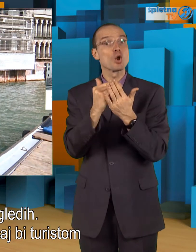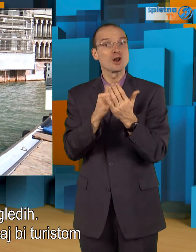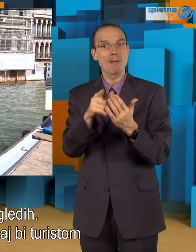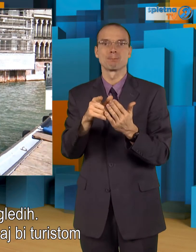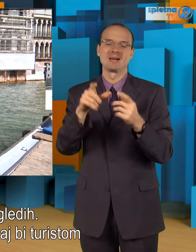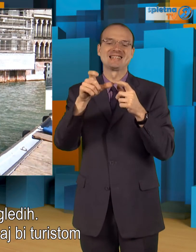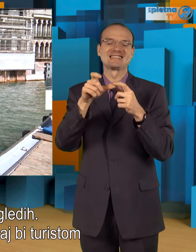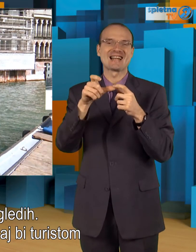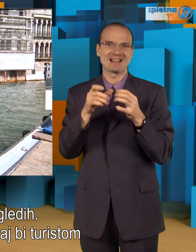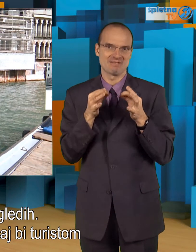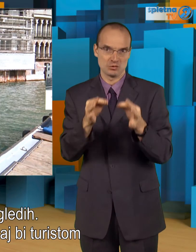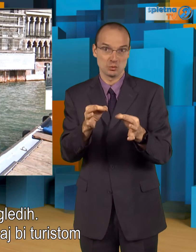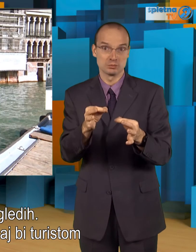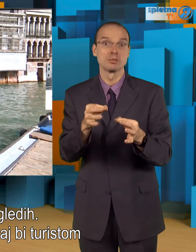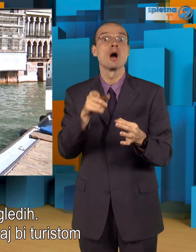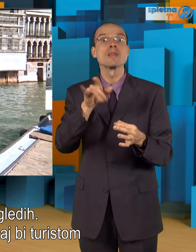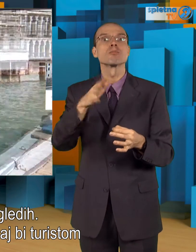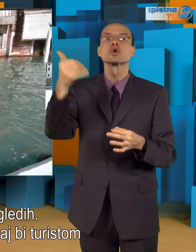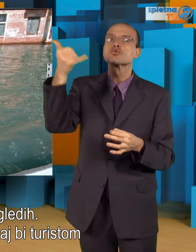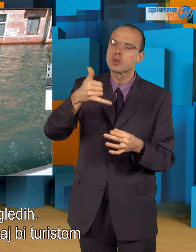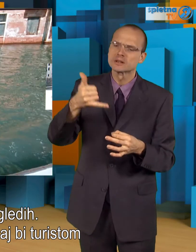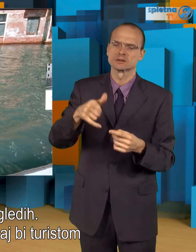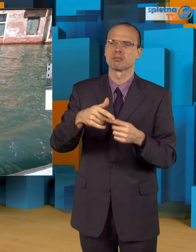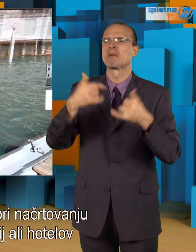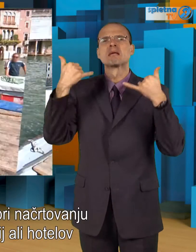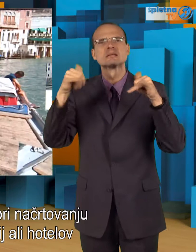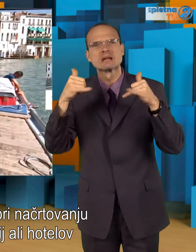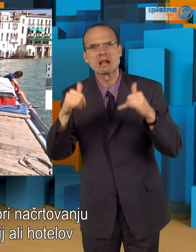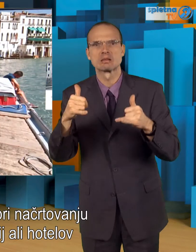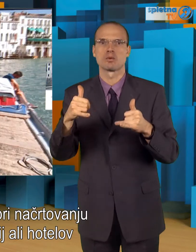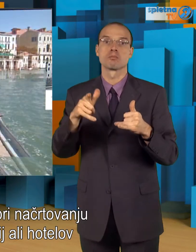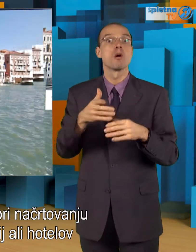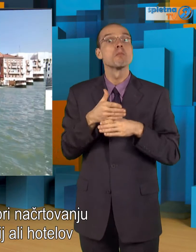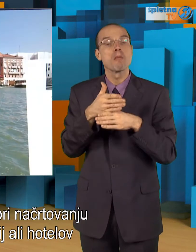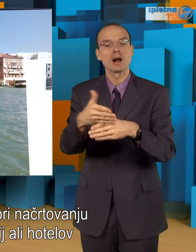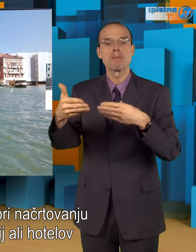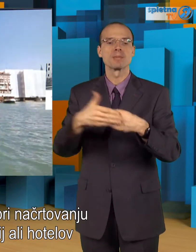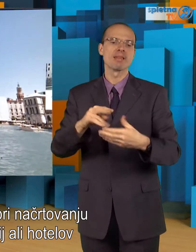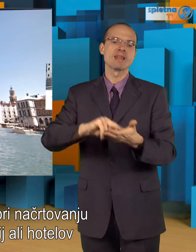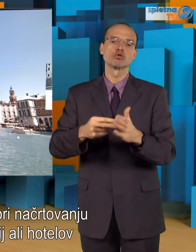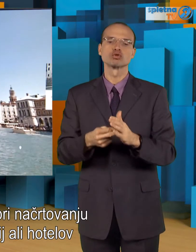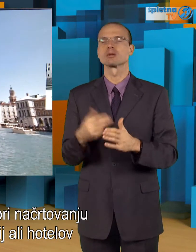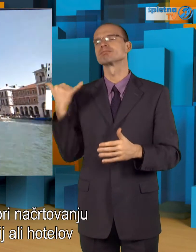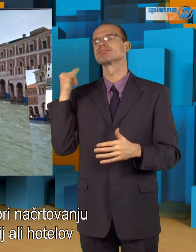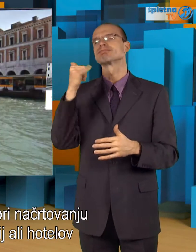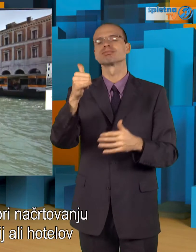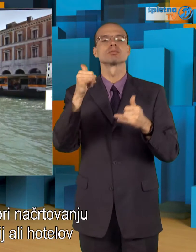Storitev Street View naj bi turistom in izletnikom pomagala pri načrtovanju poti, iskanju restavracij ali hotelov